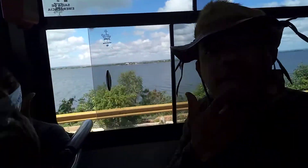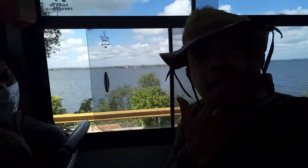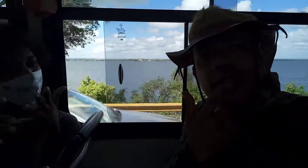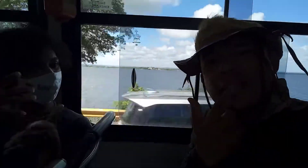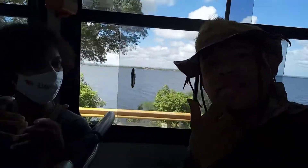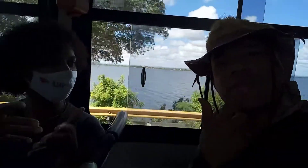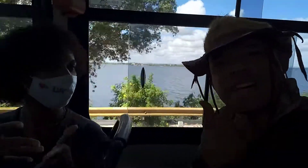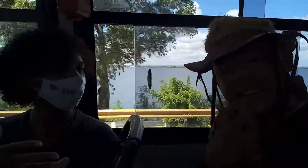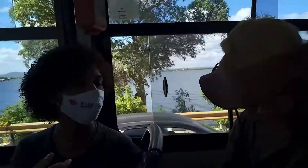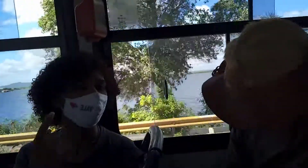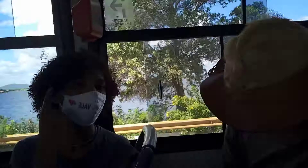plantando, só